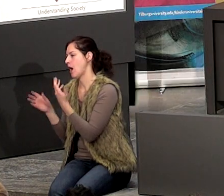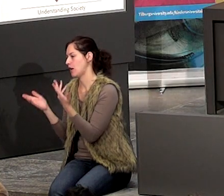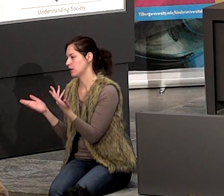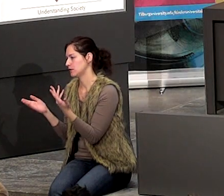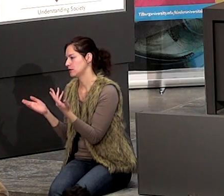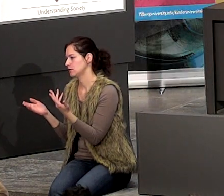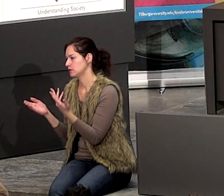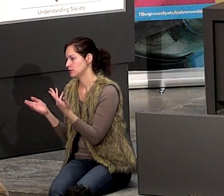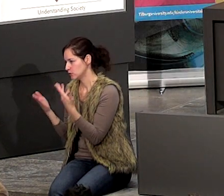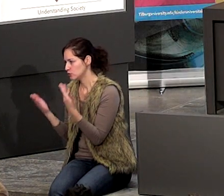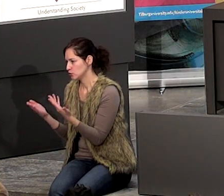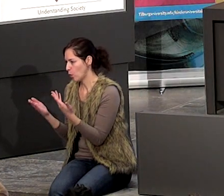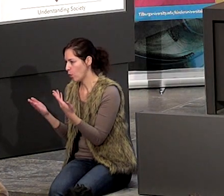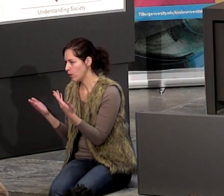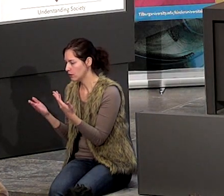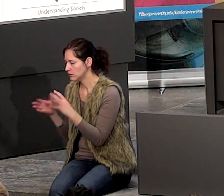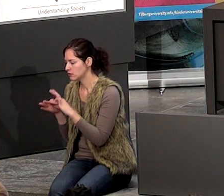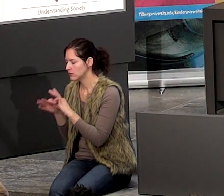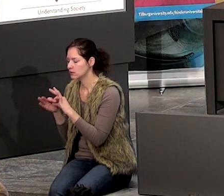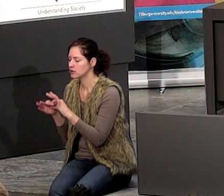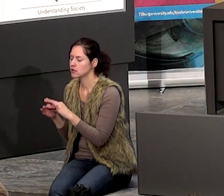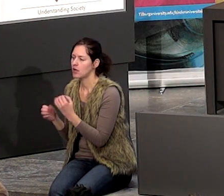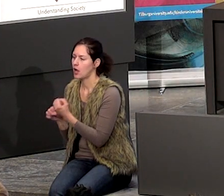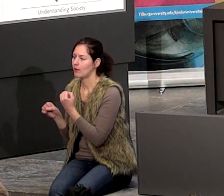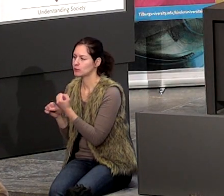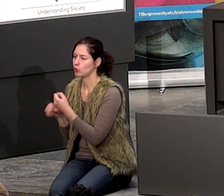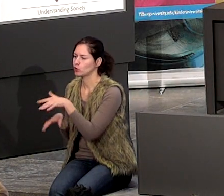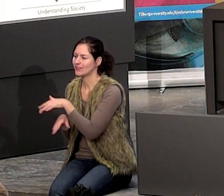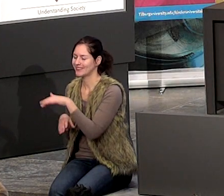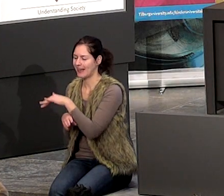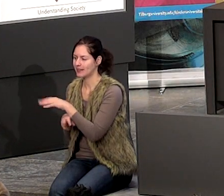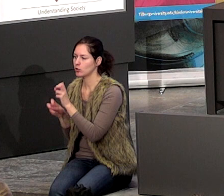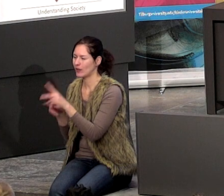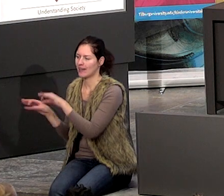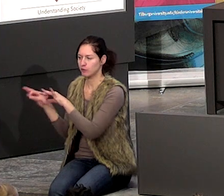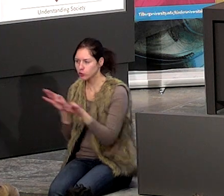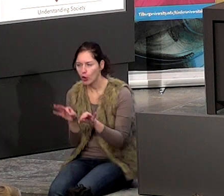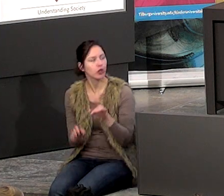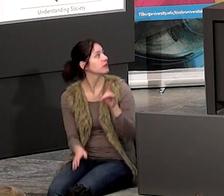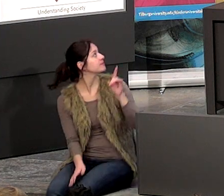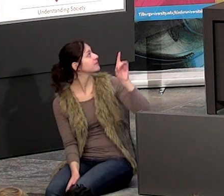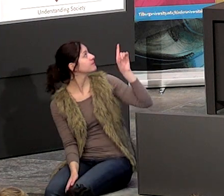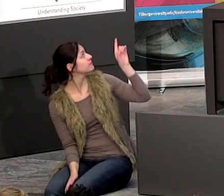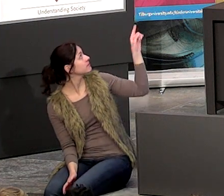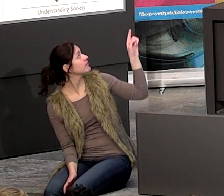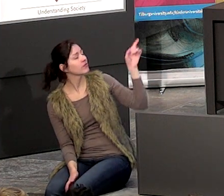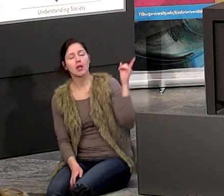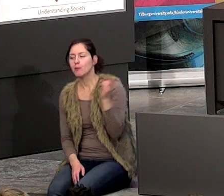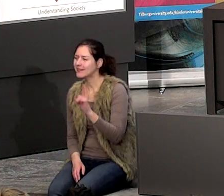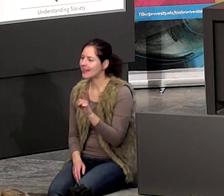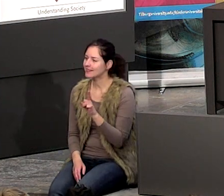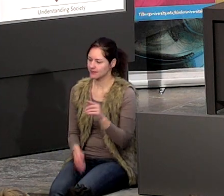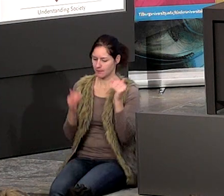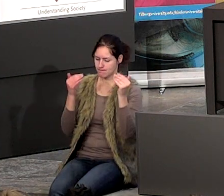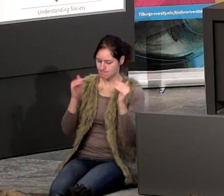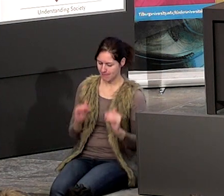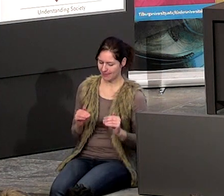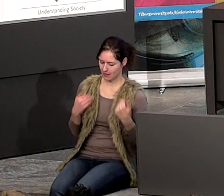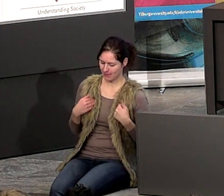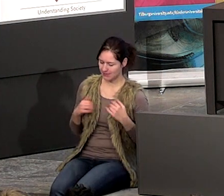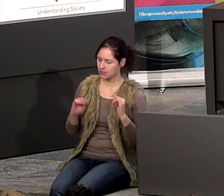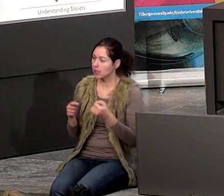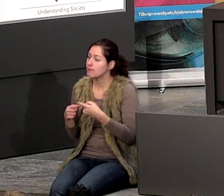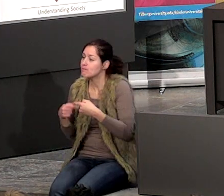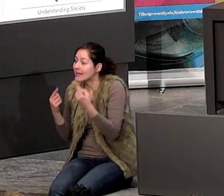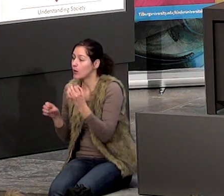van arbeidsproductiviteit. Als ik even terugga naar mijn vorige sheet. Grotere arbeidsproductiviteit wil zeggen dat je met minder mensen meer